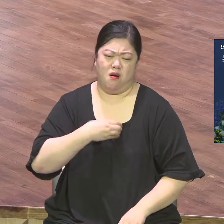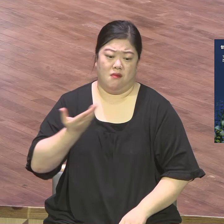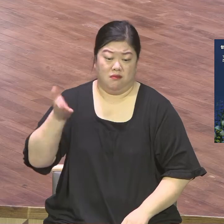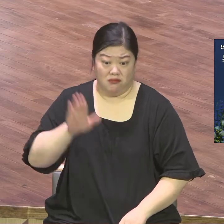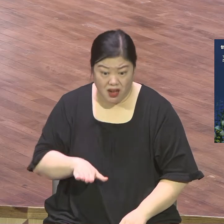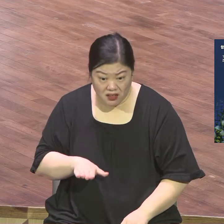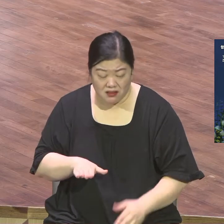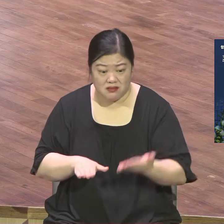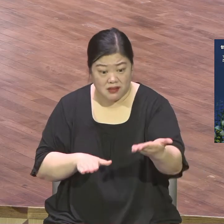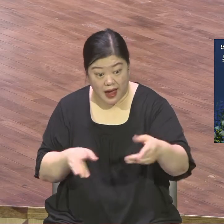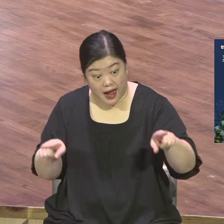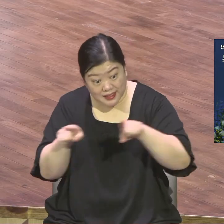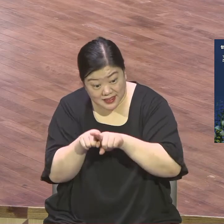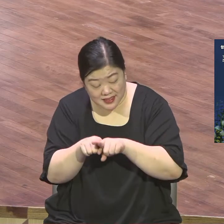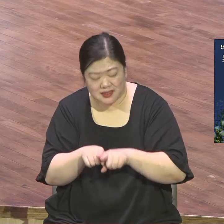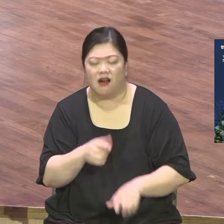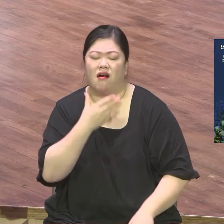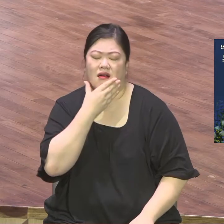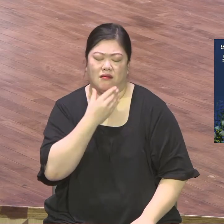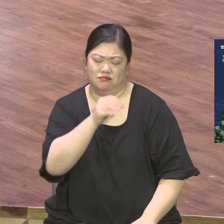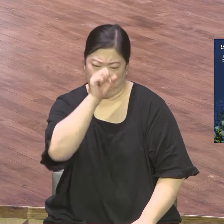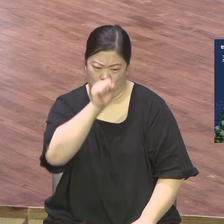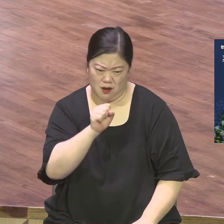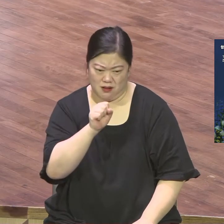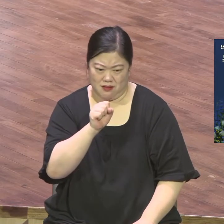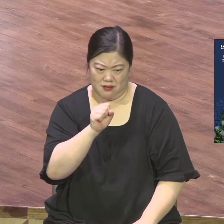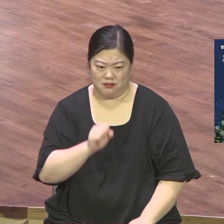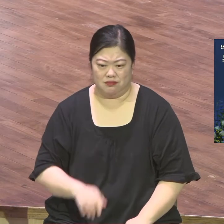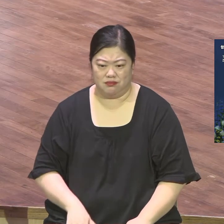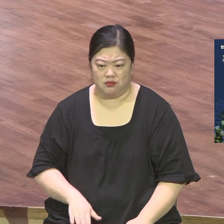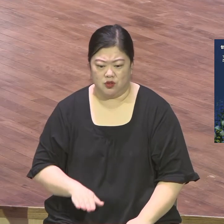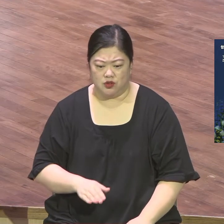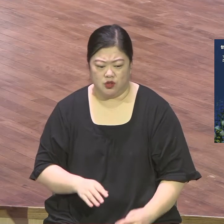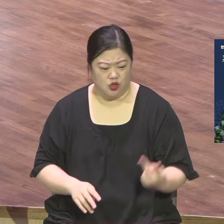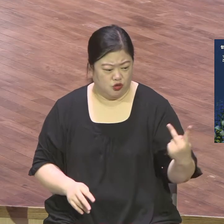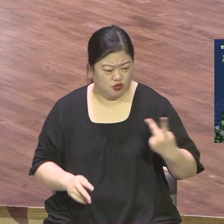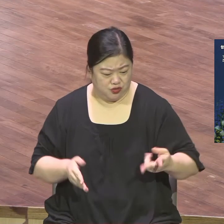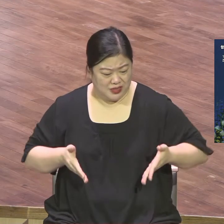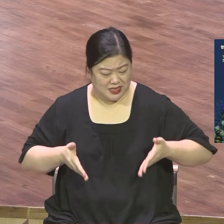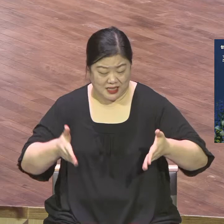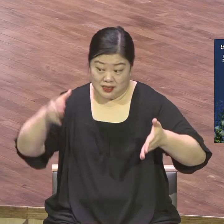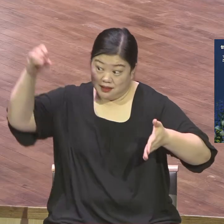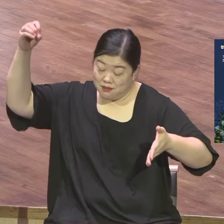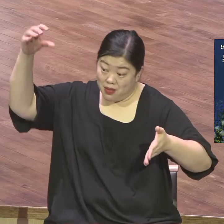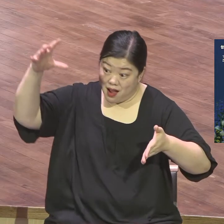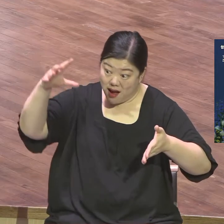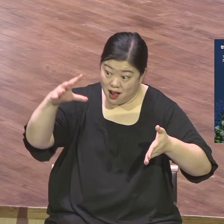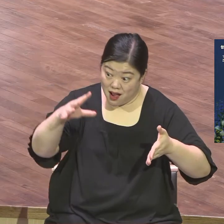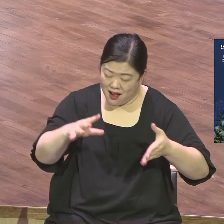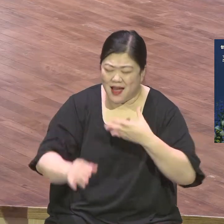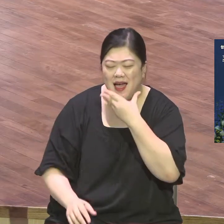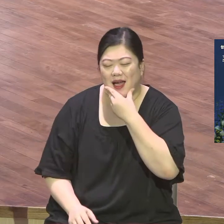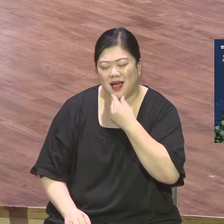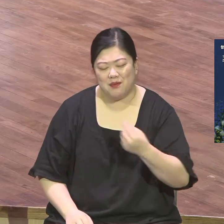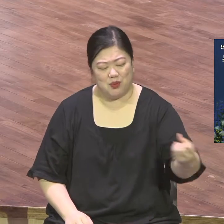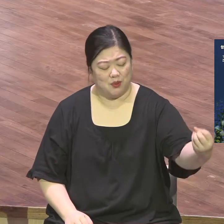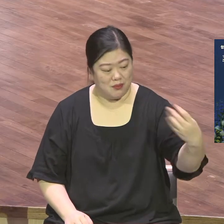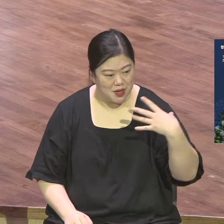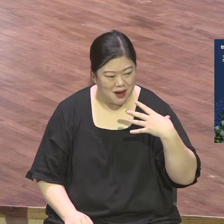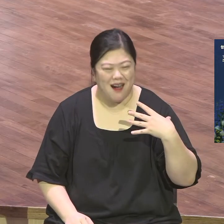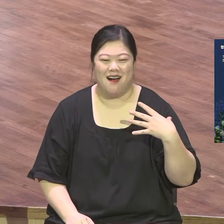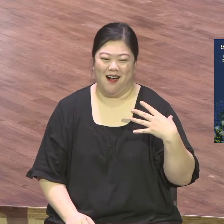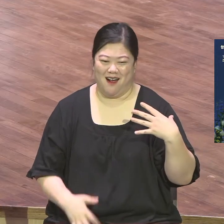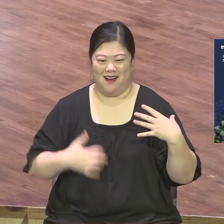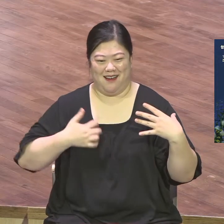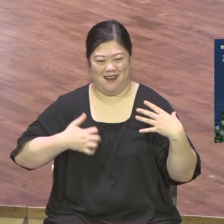그대 함께 간다면 좋겠네. 우리 가는 길에 아침 햇살 비치면 행복하다고